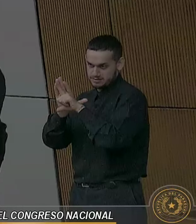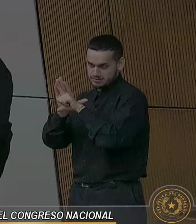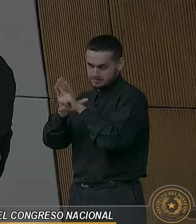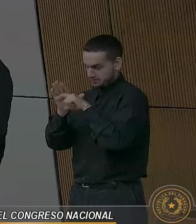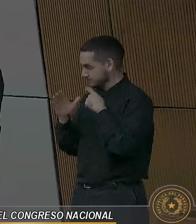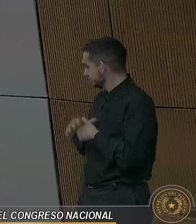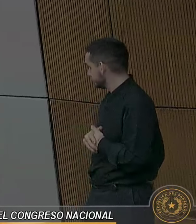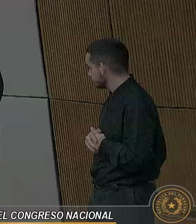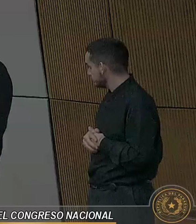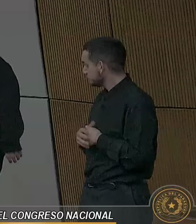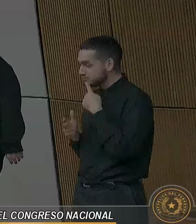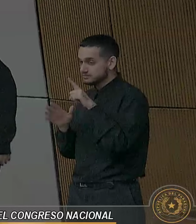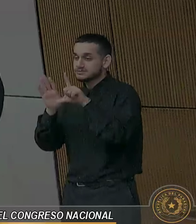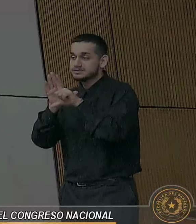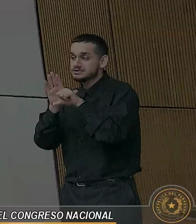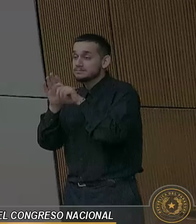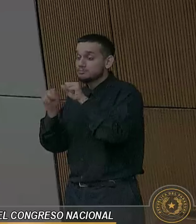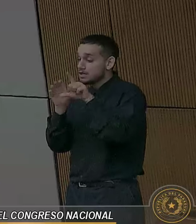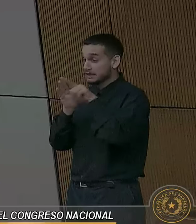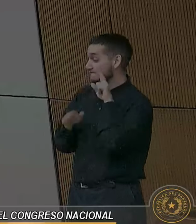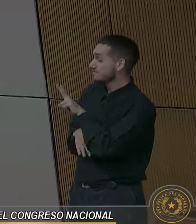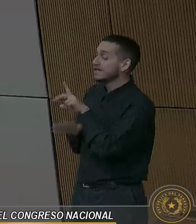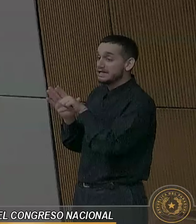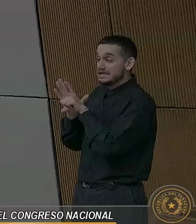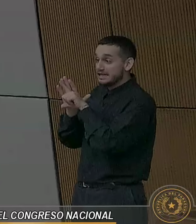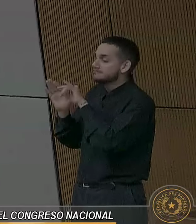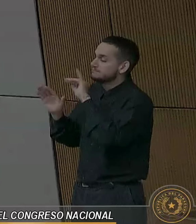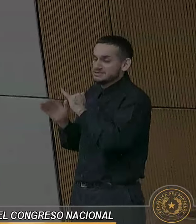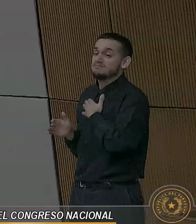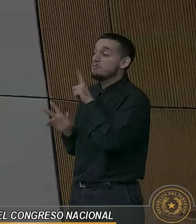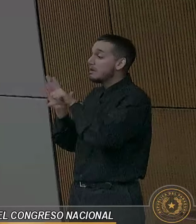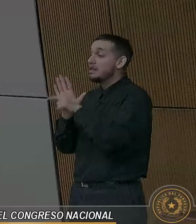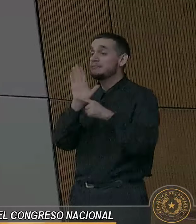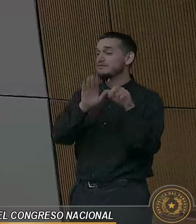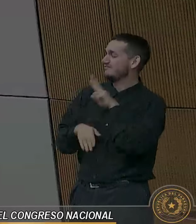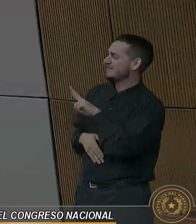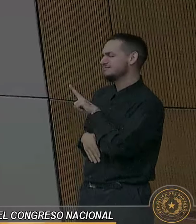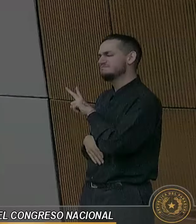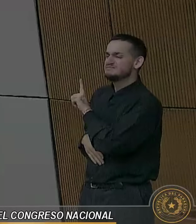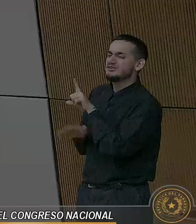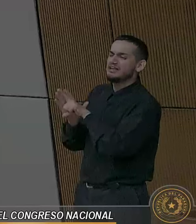valga la expresión, una ley ejecutable, ¿verdad? Porque nos estamos